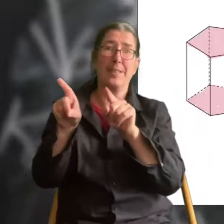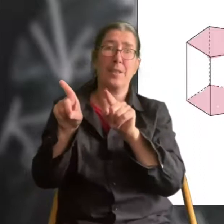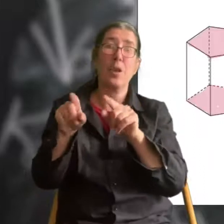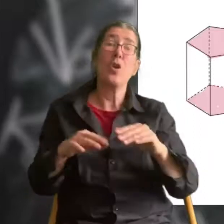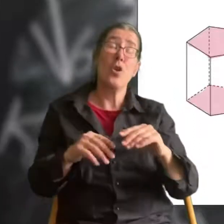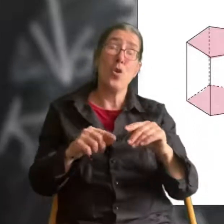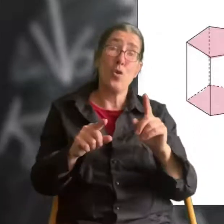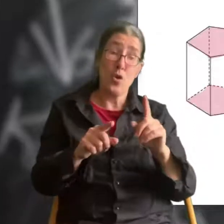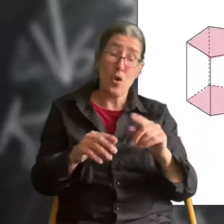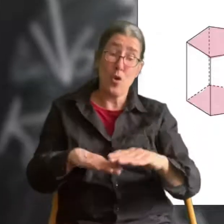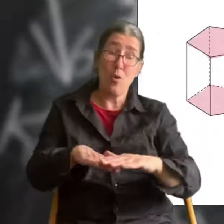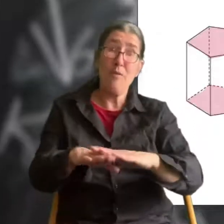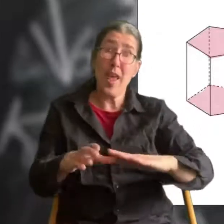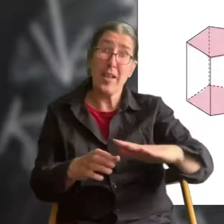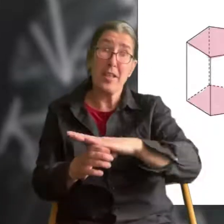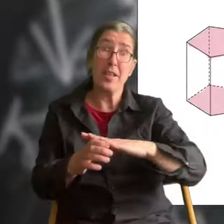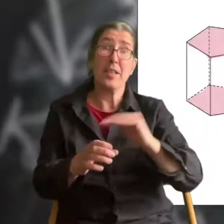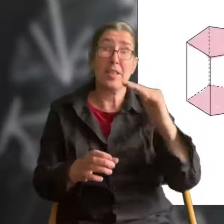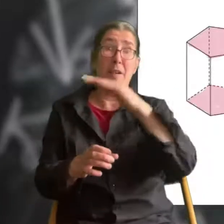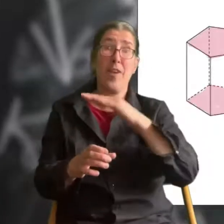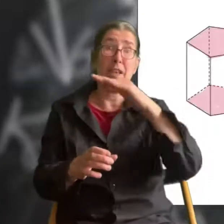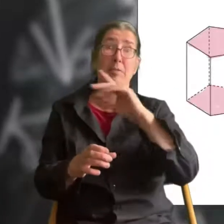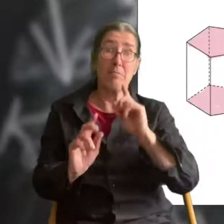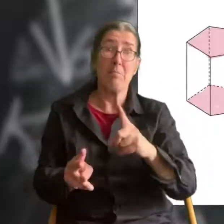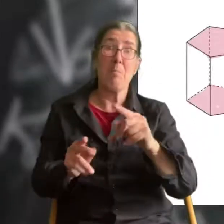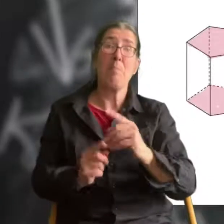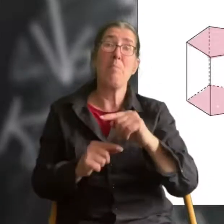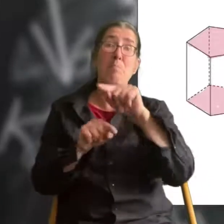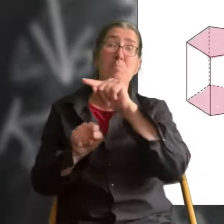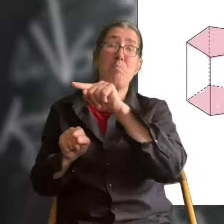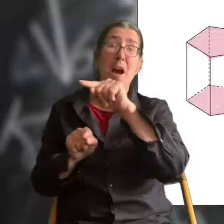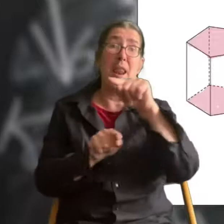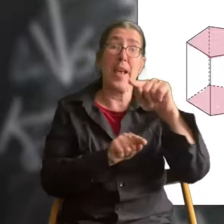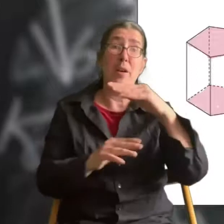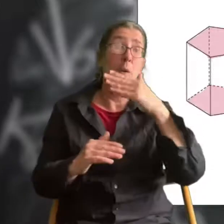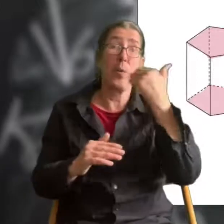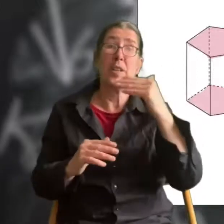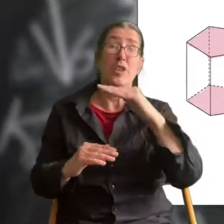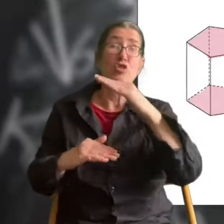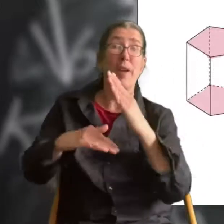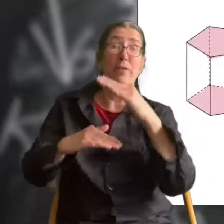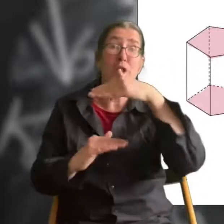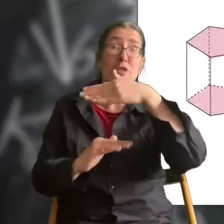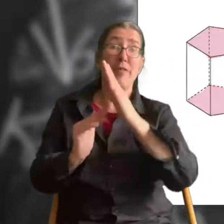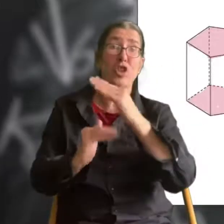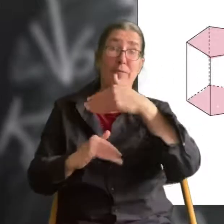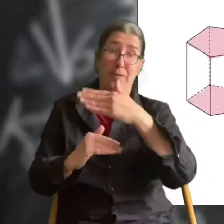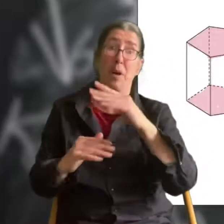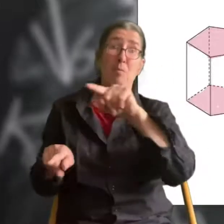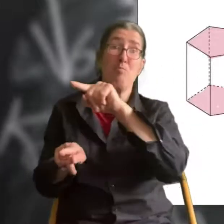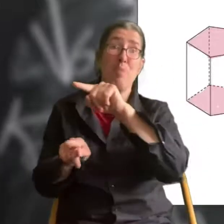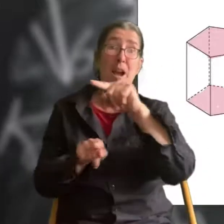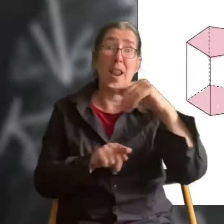Und die Grundfläche und die Deckfläche sind parallel zueinander. Das seht ihr hier. Die liegen also nicht schief zueinander, sondern